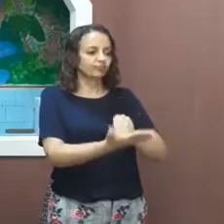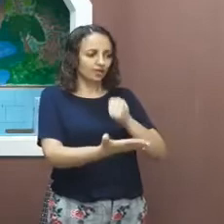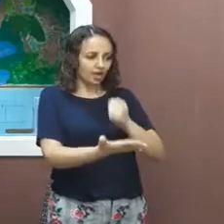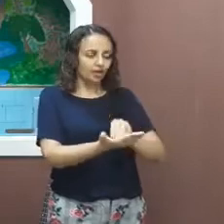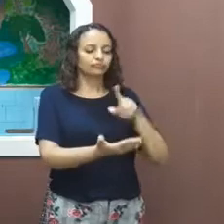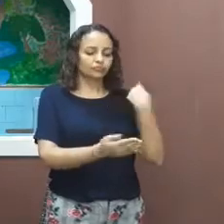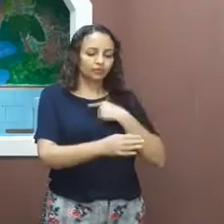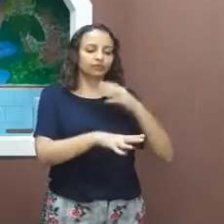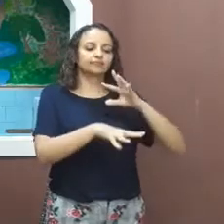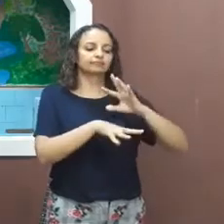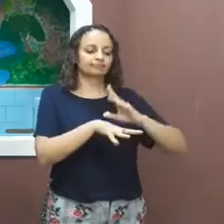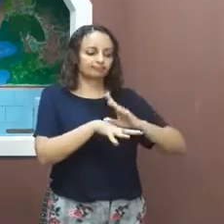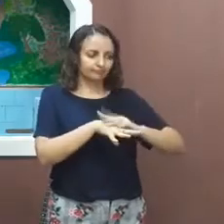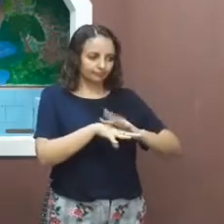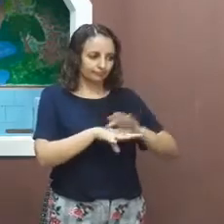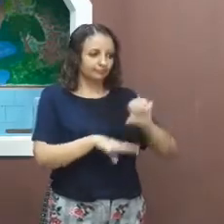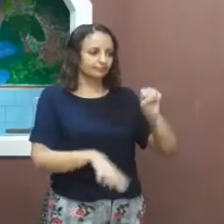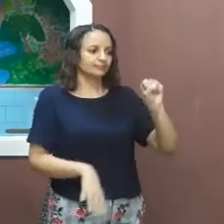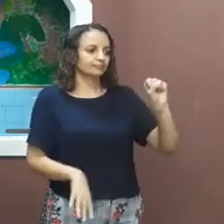nós adoecemos.